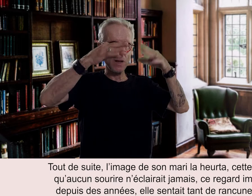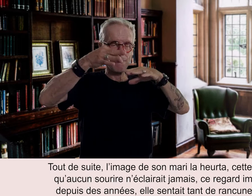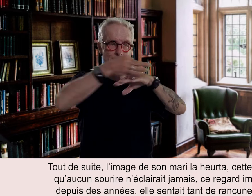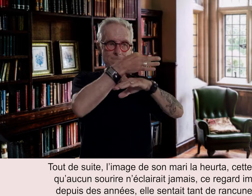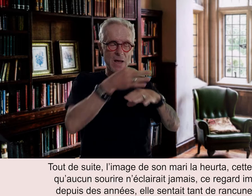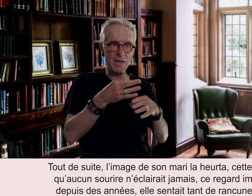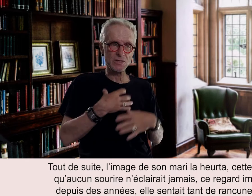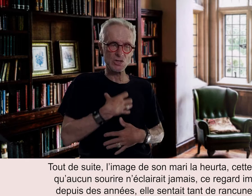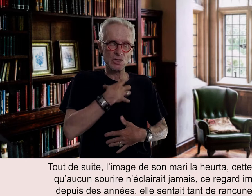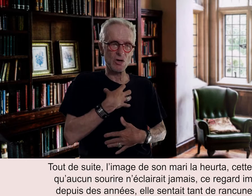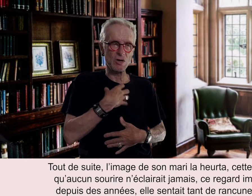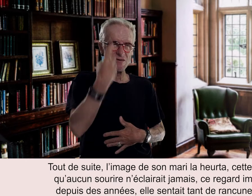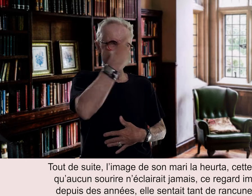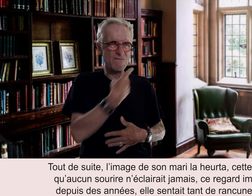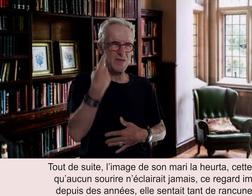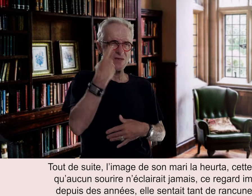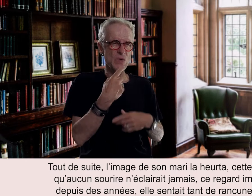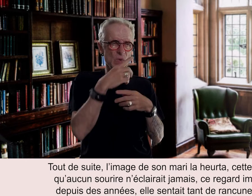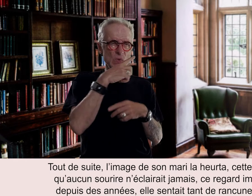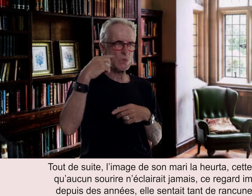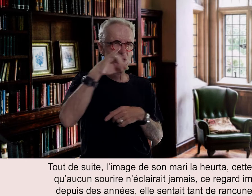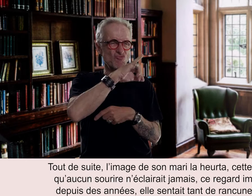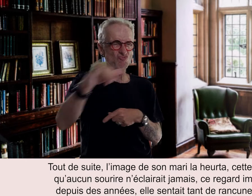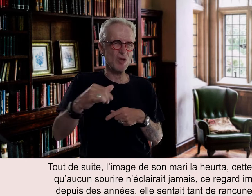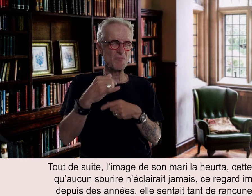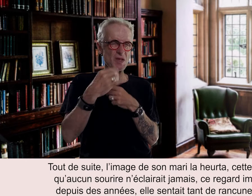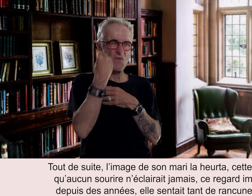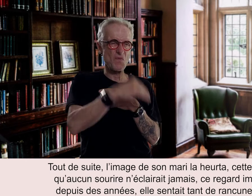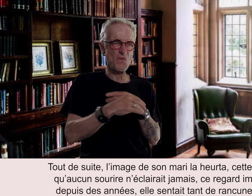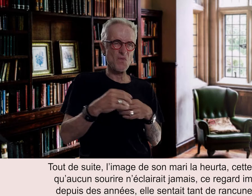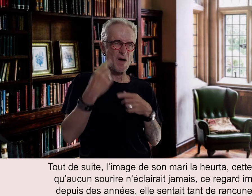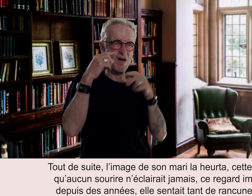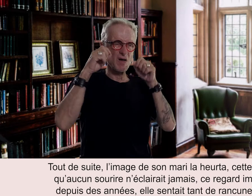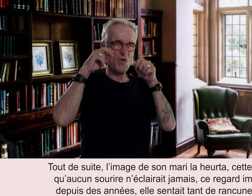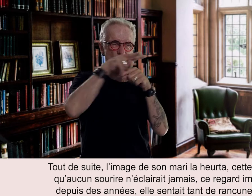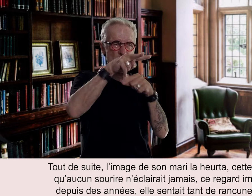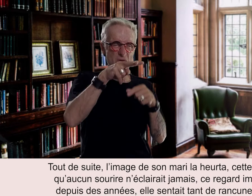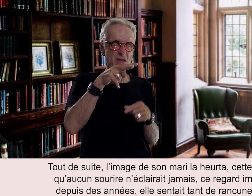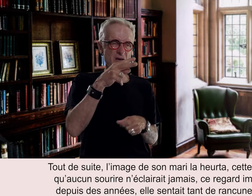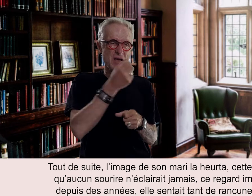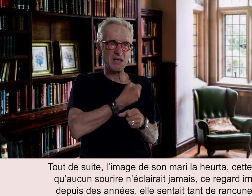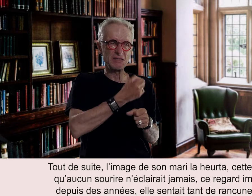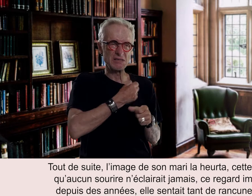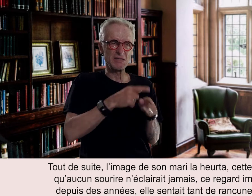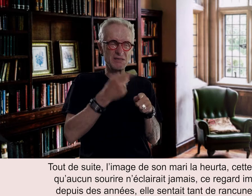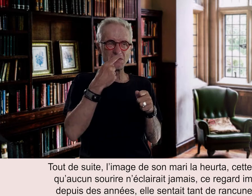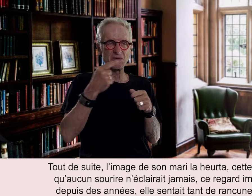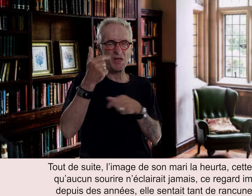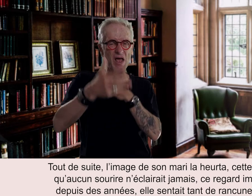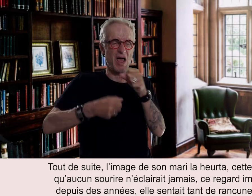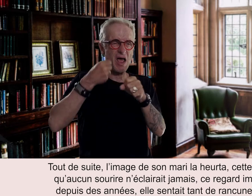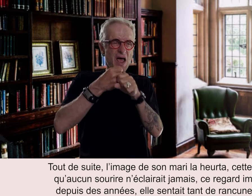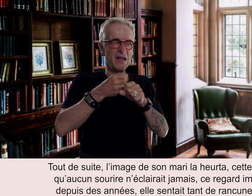Cette figure sombre qu'aucun sourire n'éclairait jamais. Ce regard impitoyable où, depuis des années, elle sentait tant de